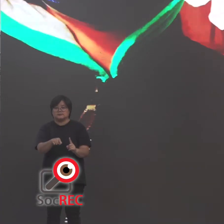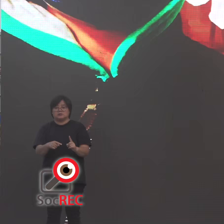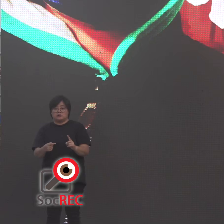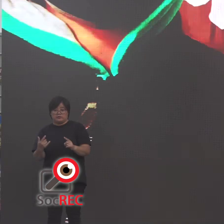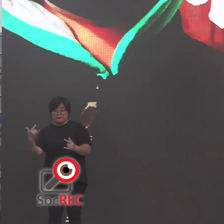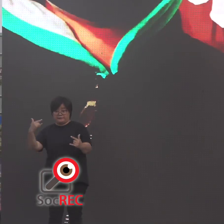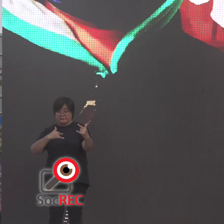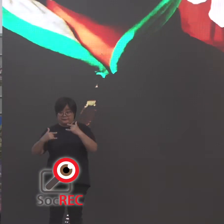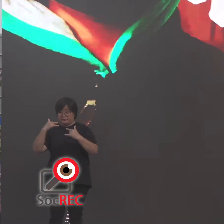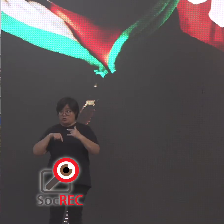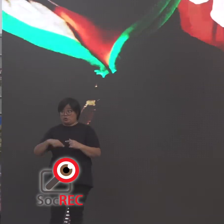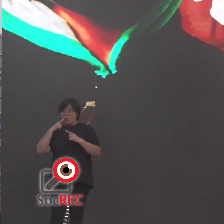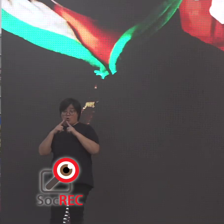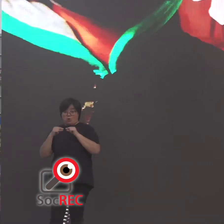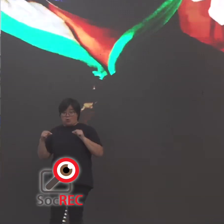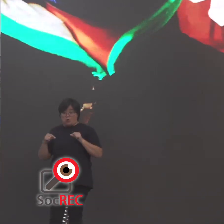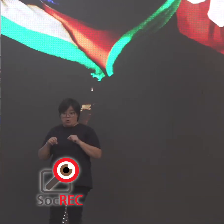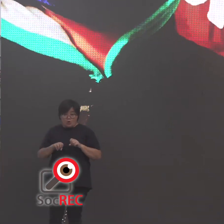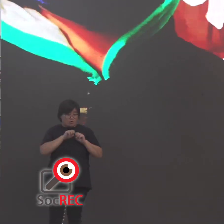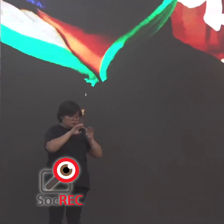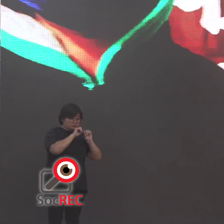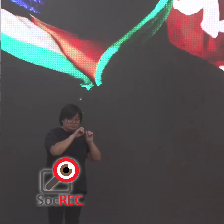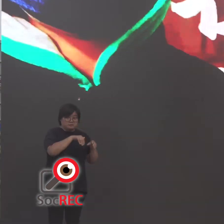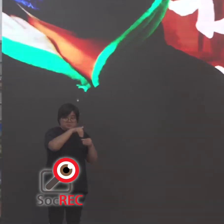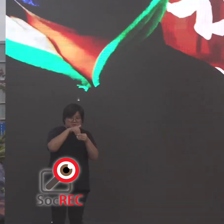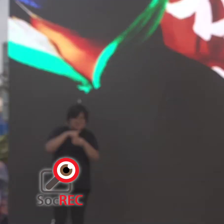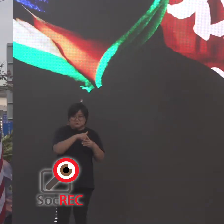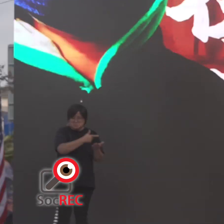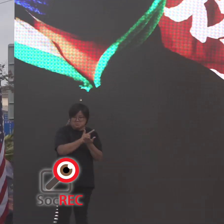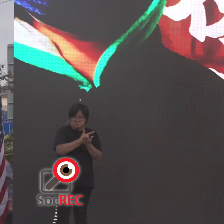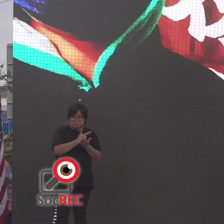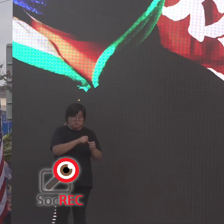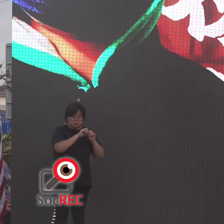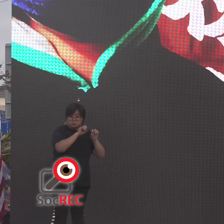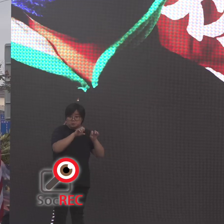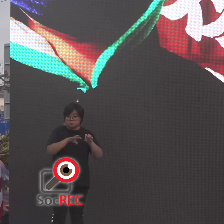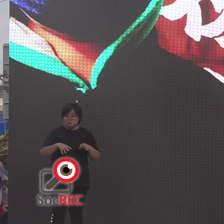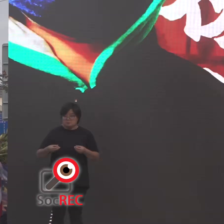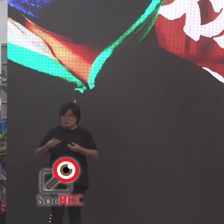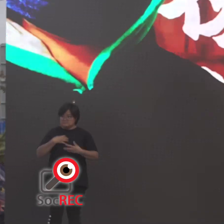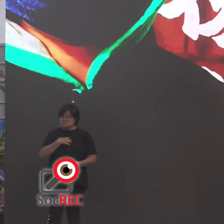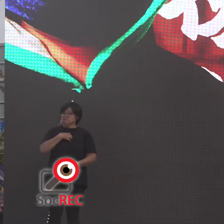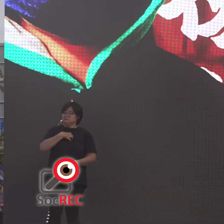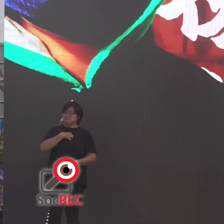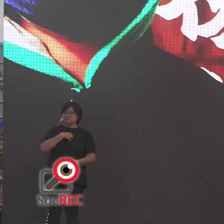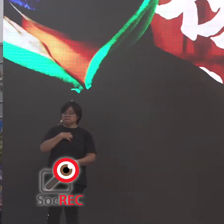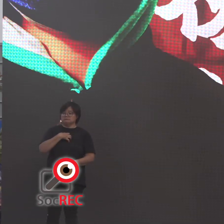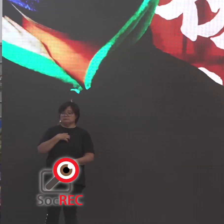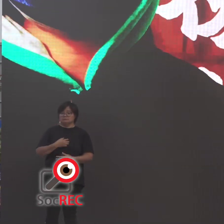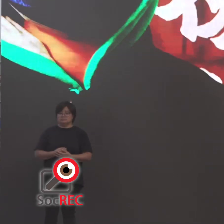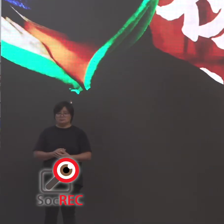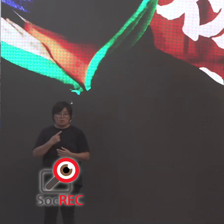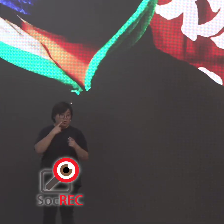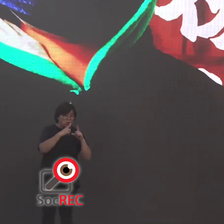灣人積極地投票。其實廣州我們都很感動，因為我們真的可以串連到台港兩地的手足，可